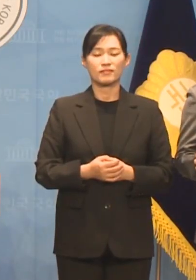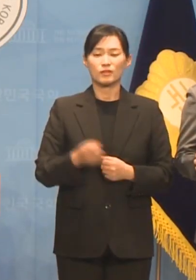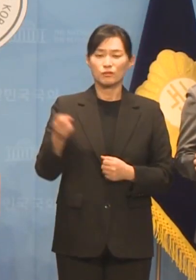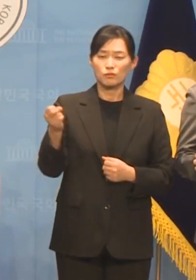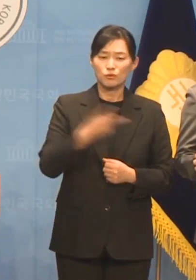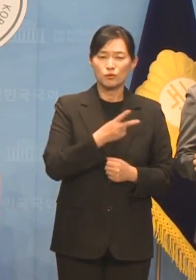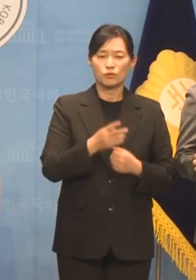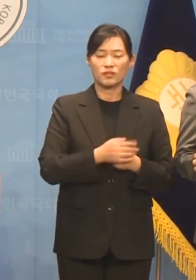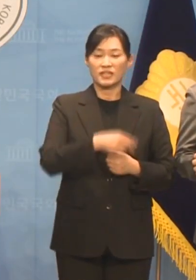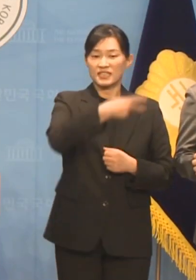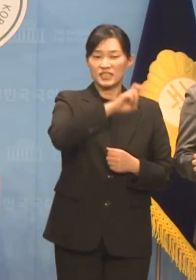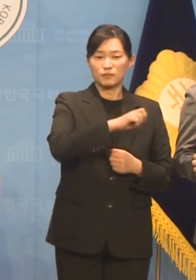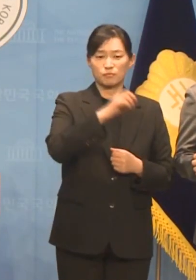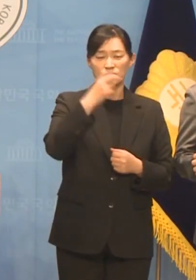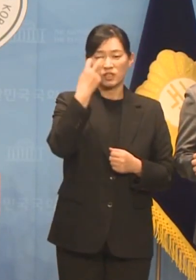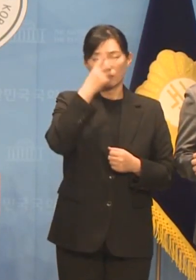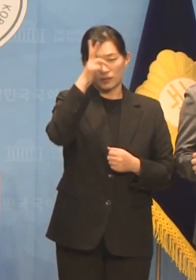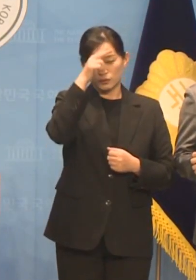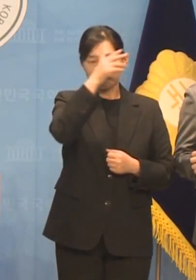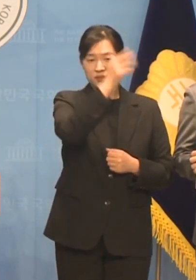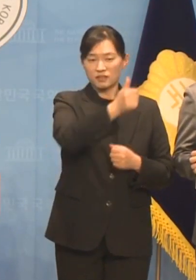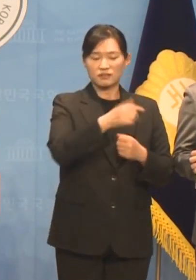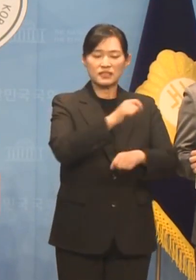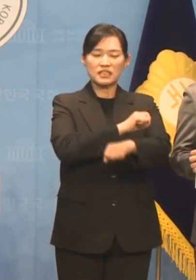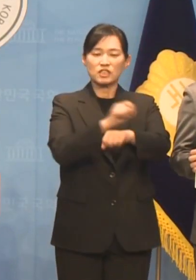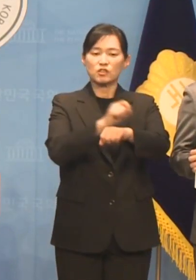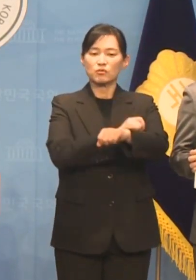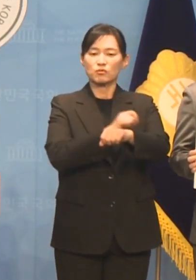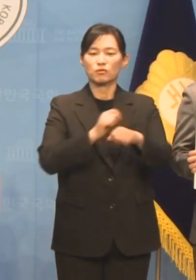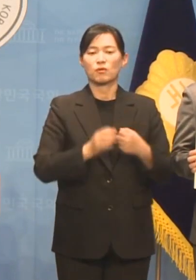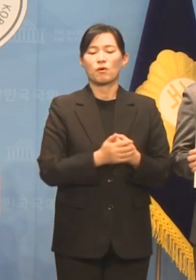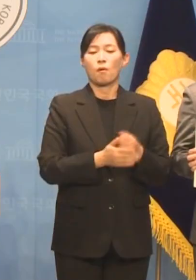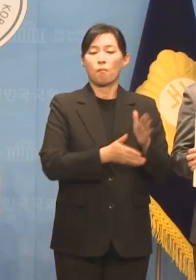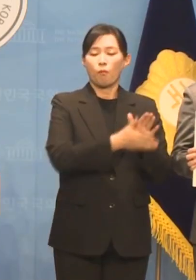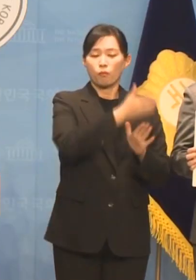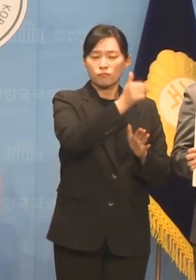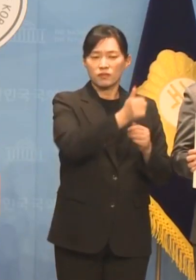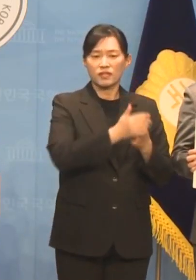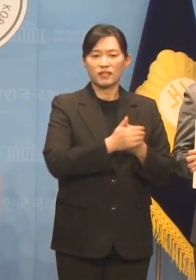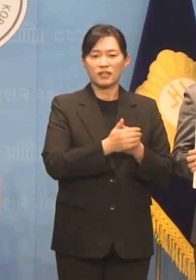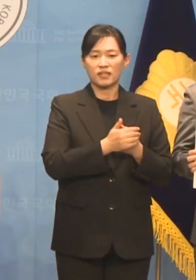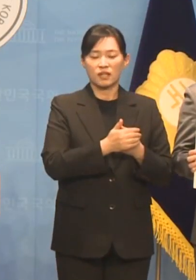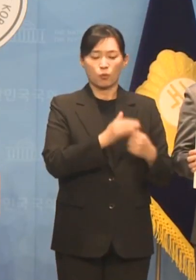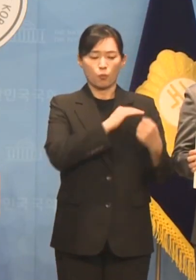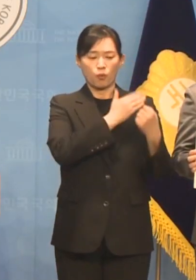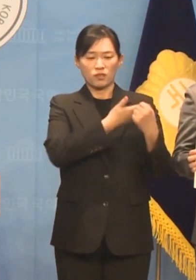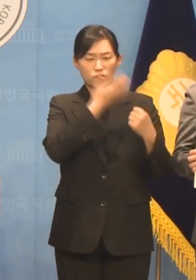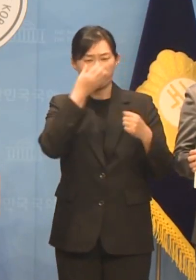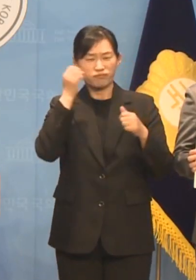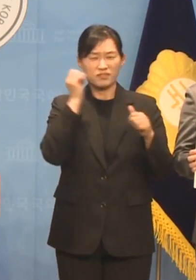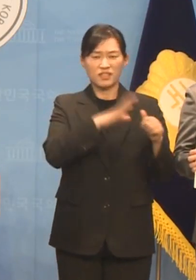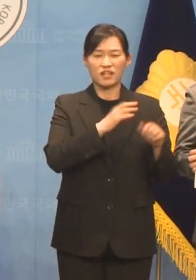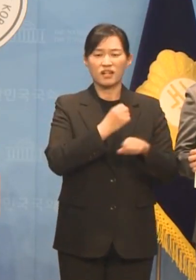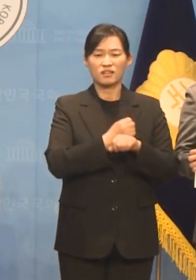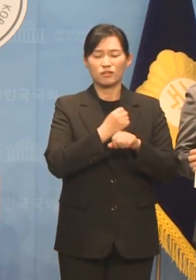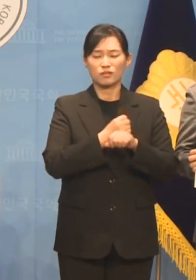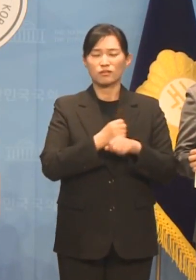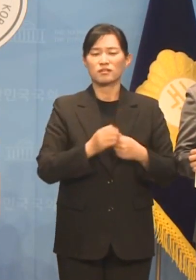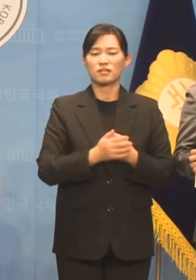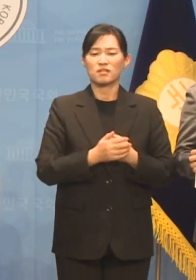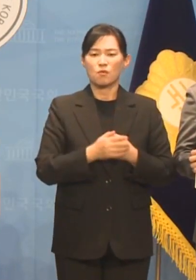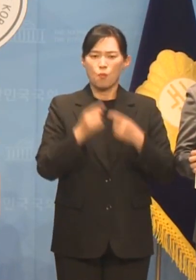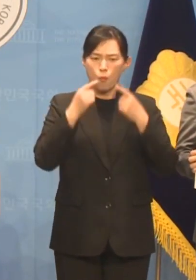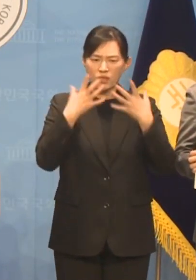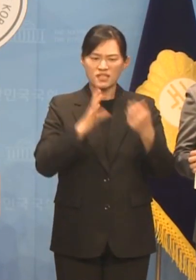게다가 심우정 총장이 특수본의 즉시항고 건의를 묵살한 것은 예규 위반이자